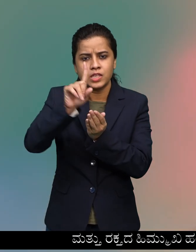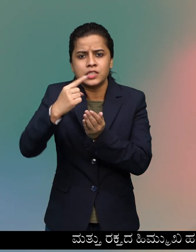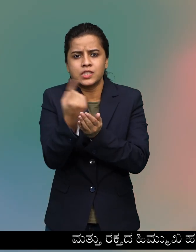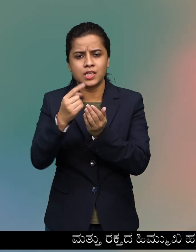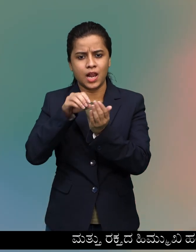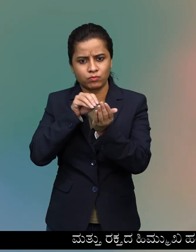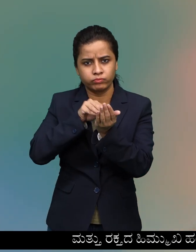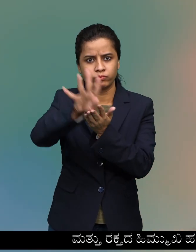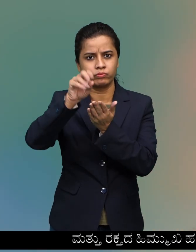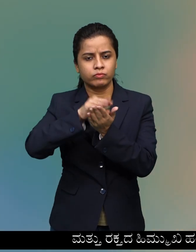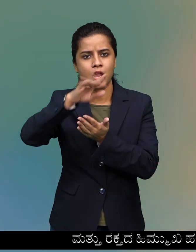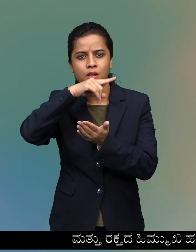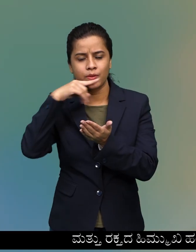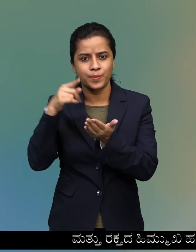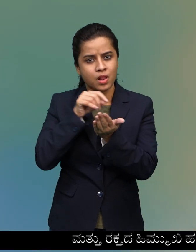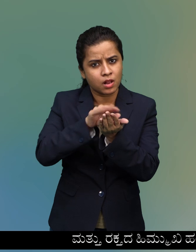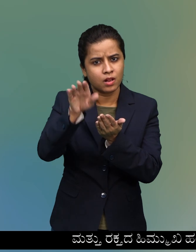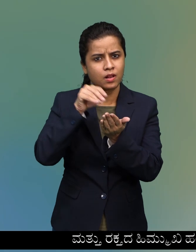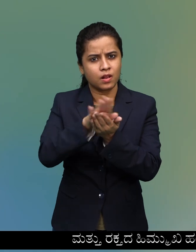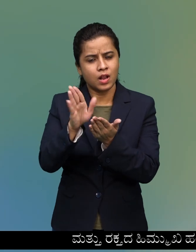ಸ್ನಾಯುವಿನ ಪ್ಲಗ್ಗಳಾಗಿವೆ.